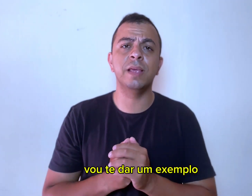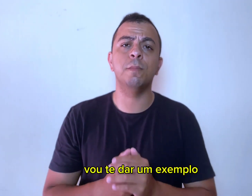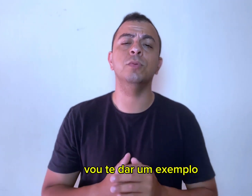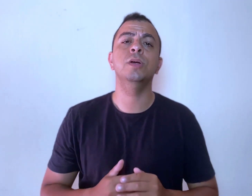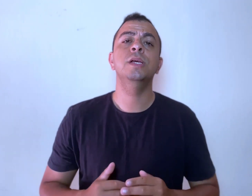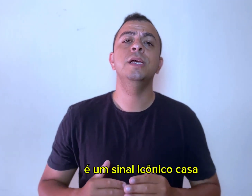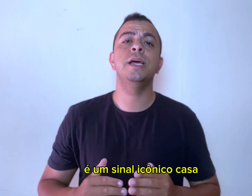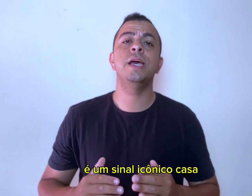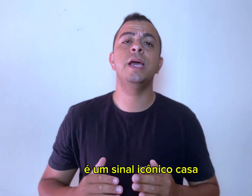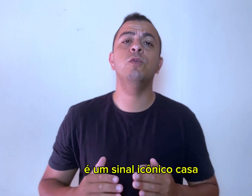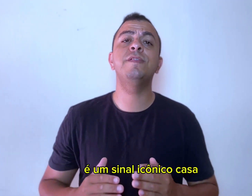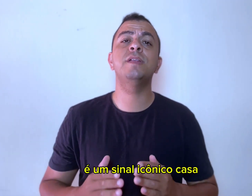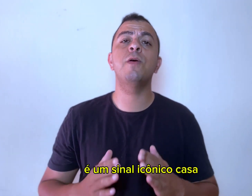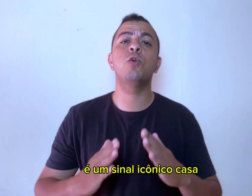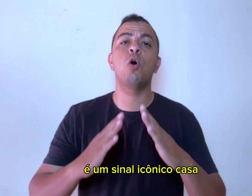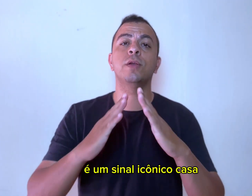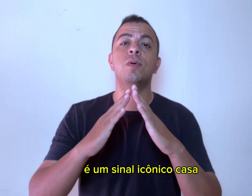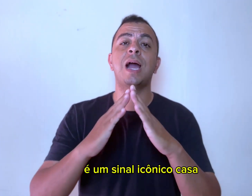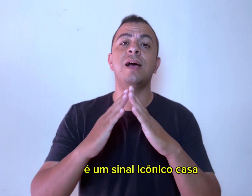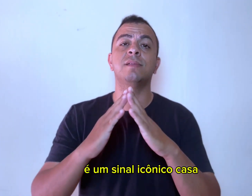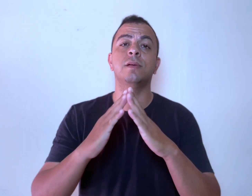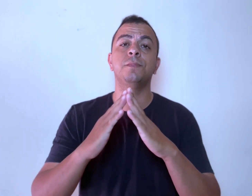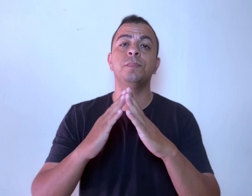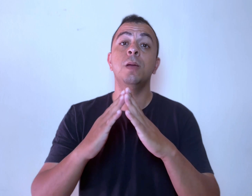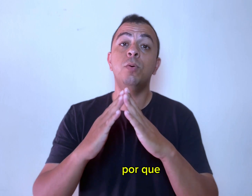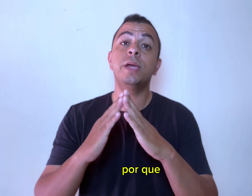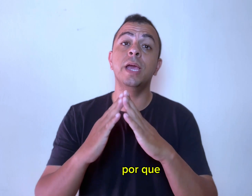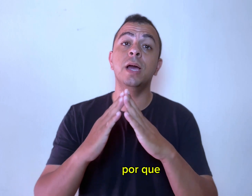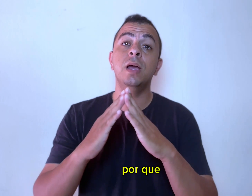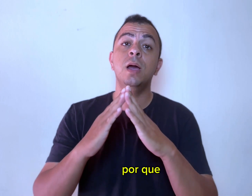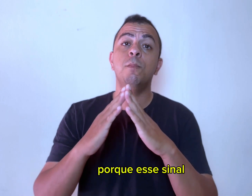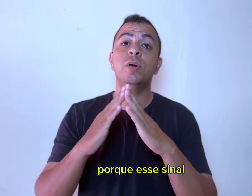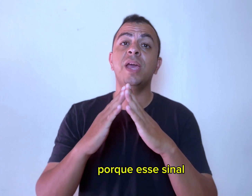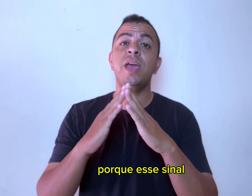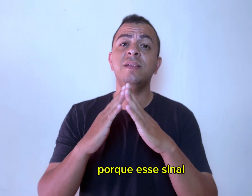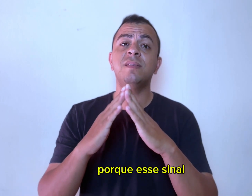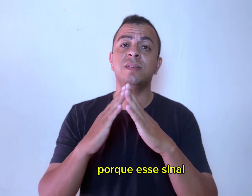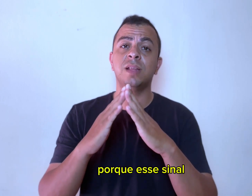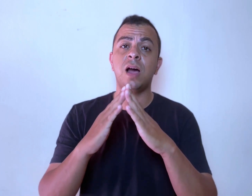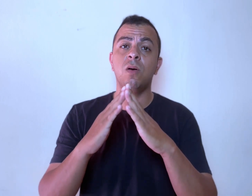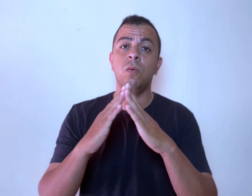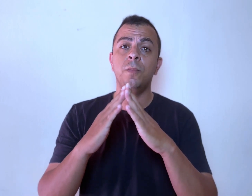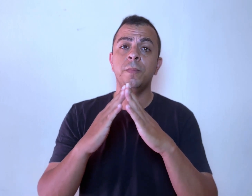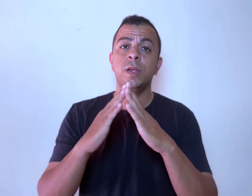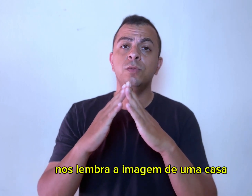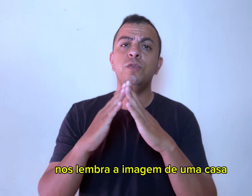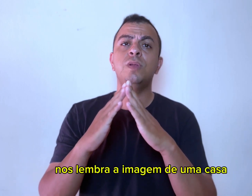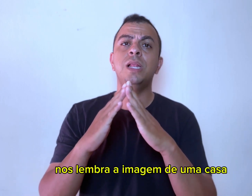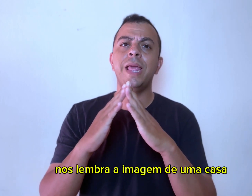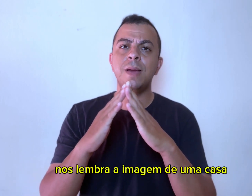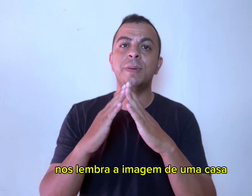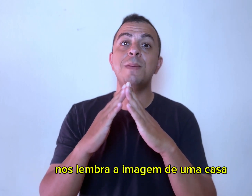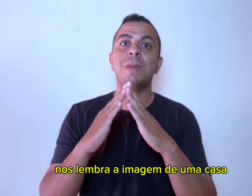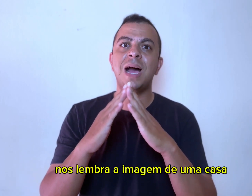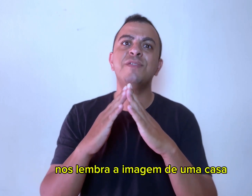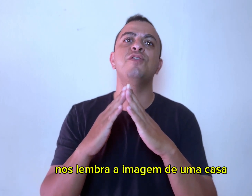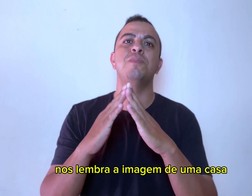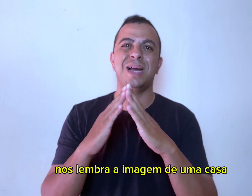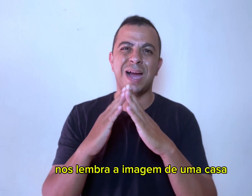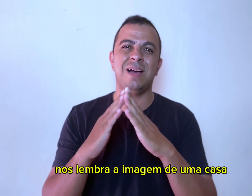exemplo. Um sinal icônico, casa. Por quê? Porque esse sinal nos lembra a imagem de uma